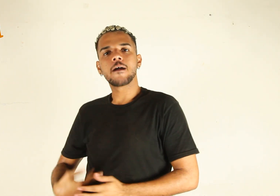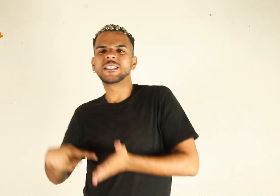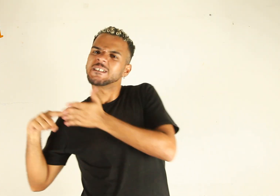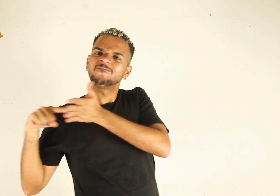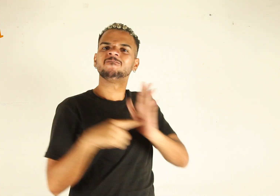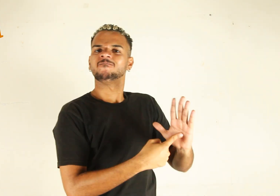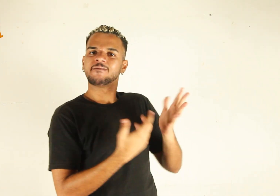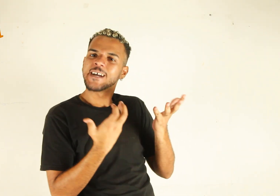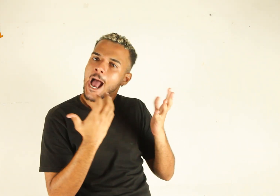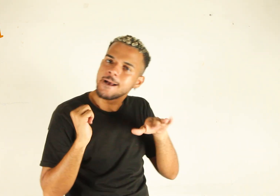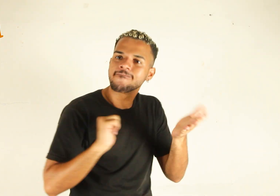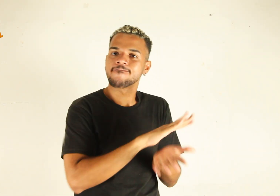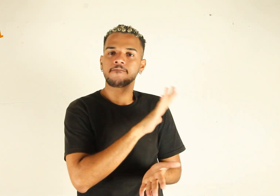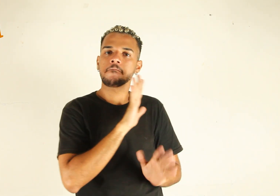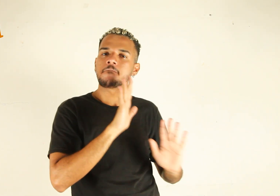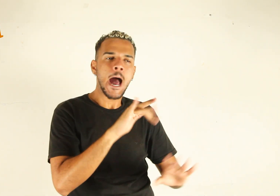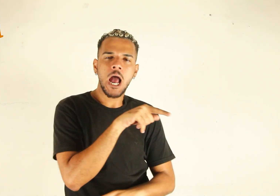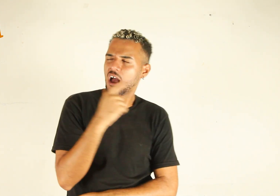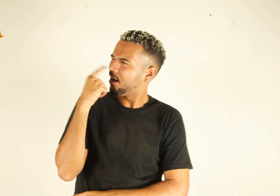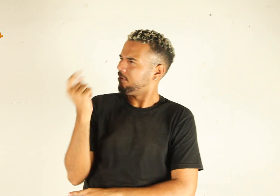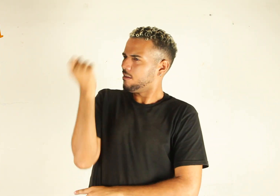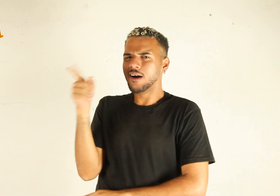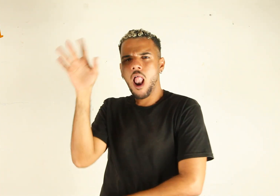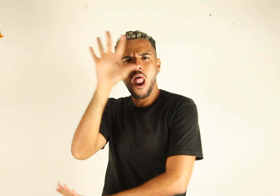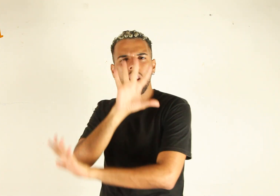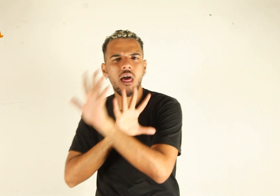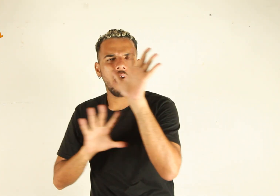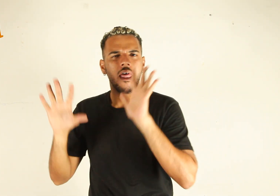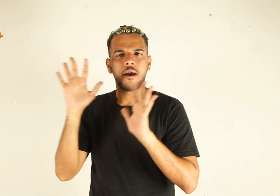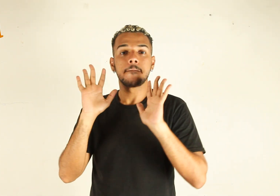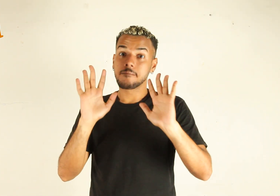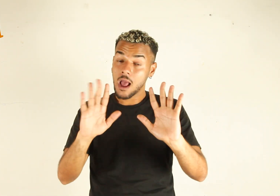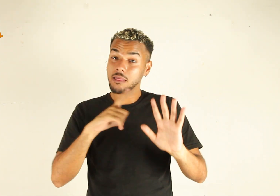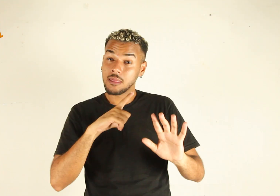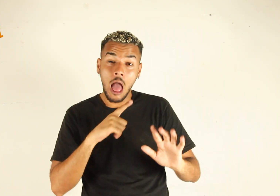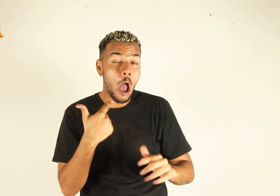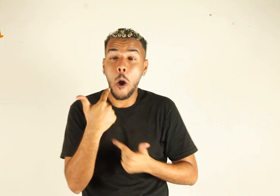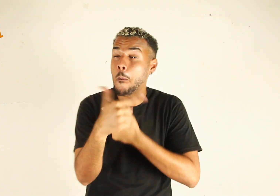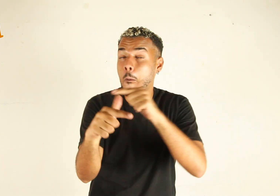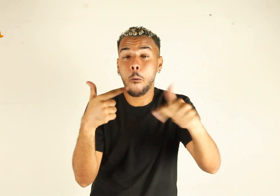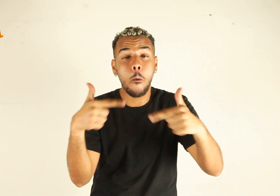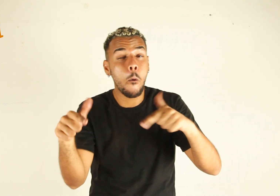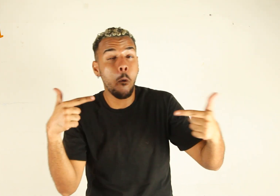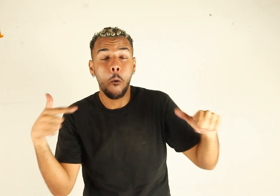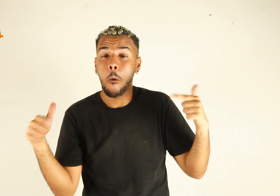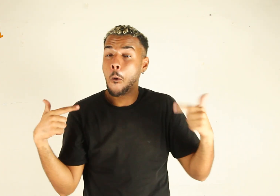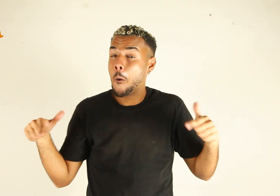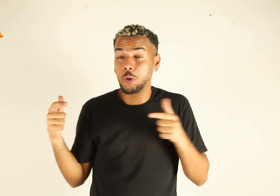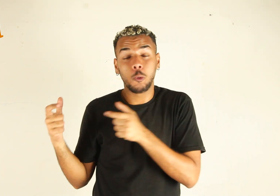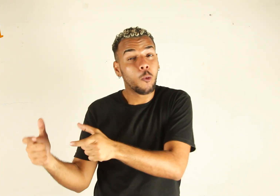Casa Cangola e recebeu o título de Timbanza, que significa dona da casa, o título feminino mais